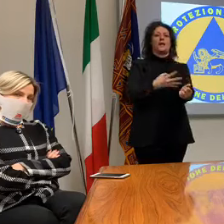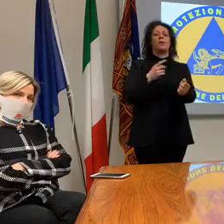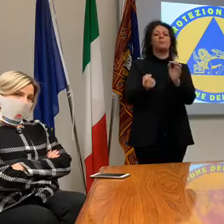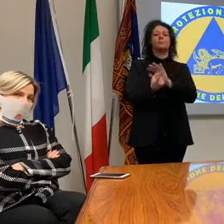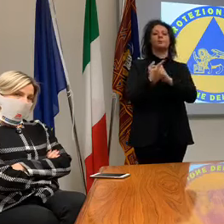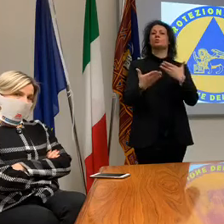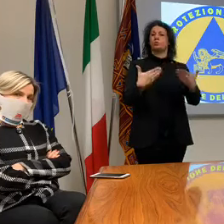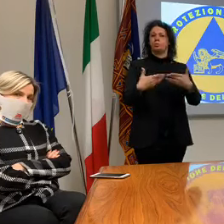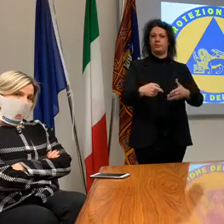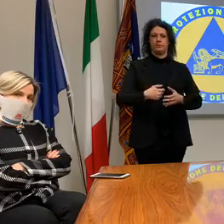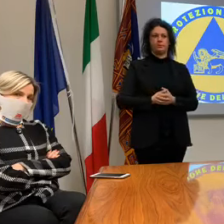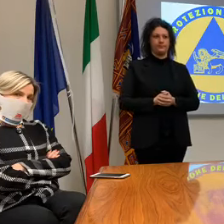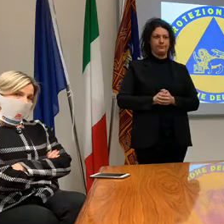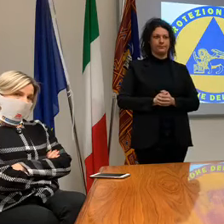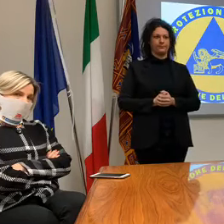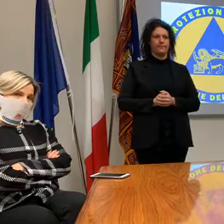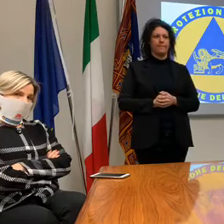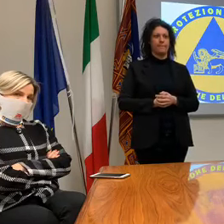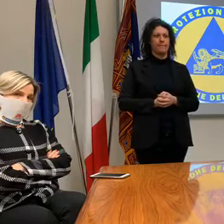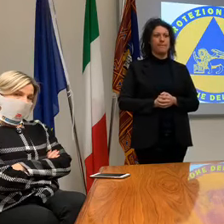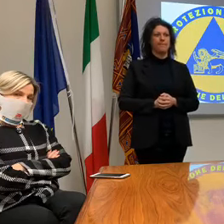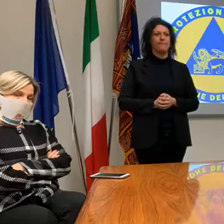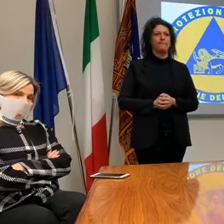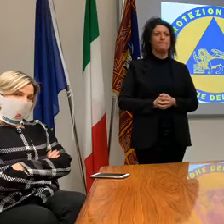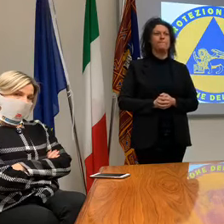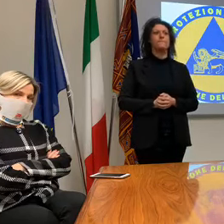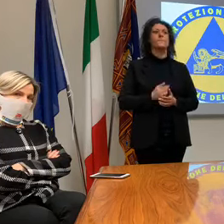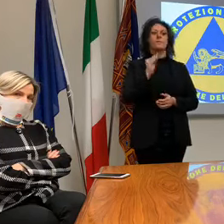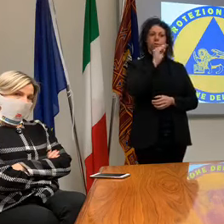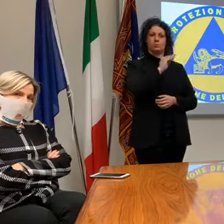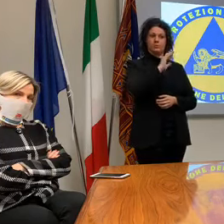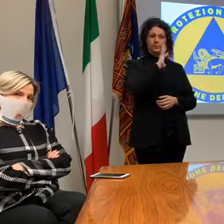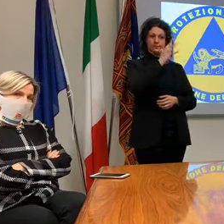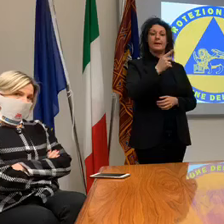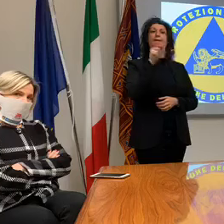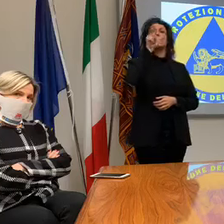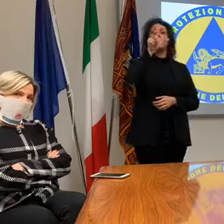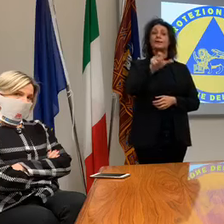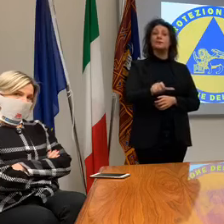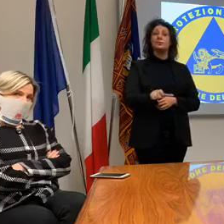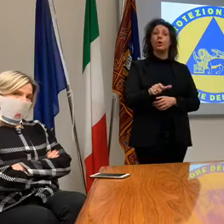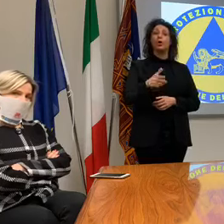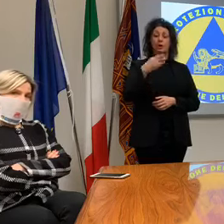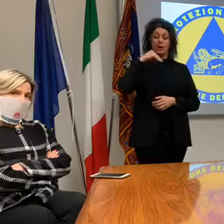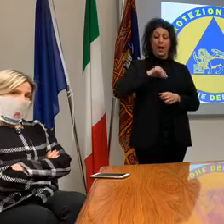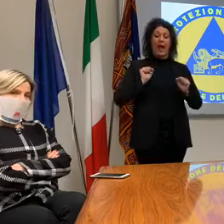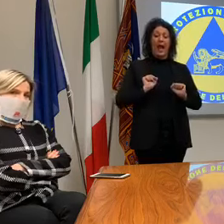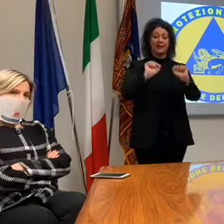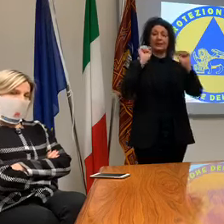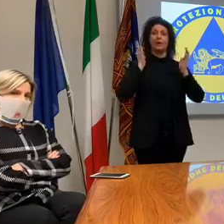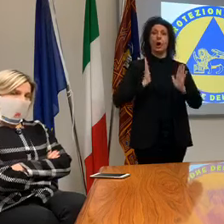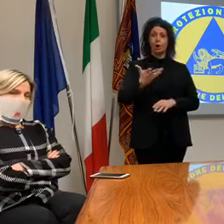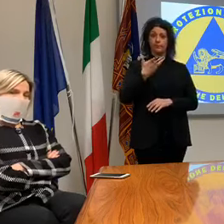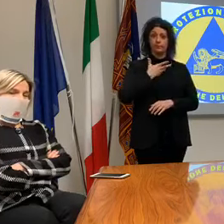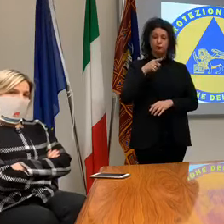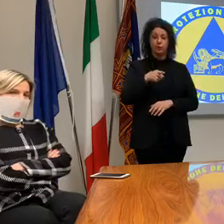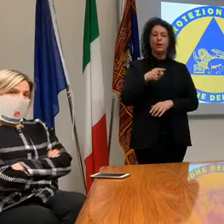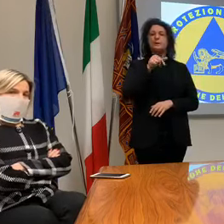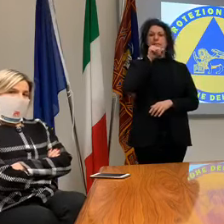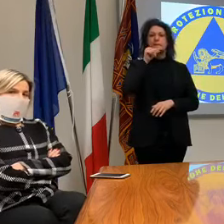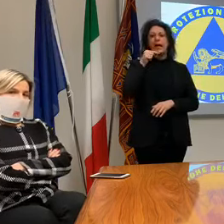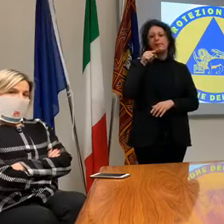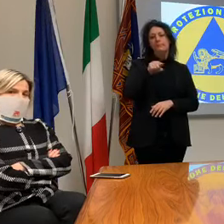potrebbero diventare donatori per l'altra sperimentazione che dovrebbe farsi a Padova. Sì, quella della sierologica e quindi tutto quello del